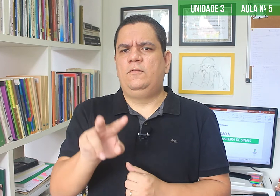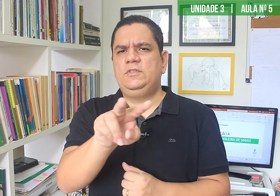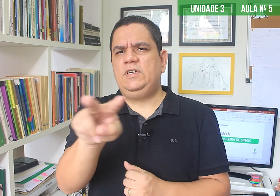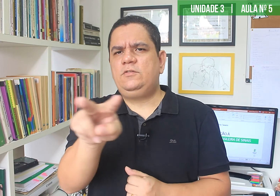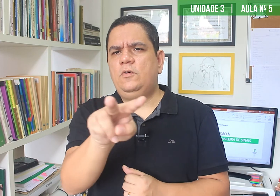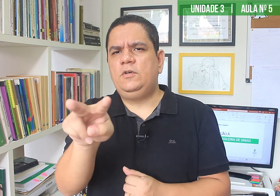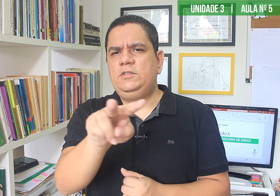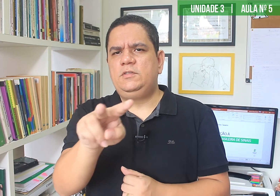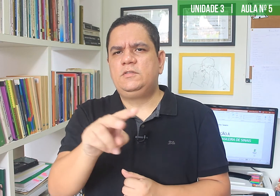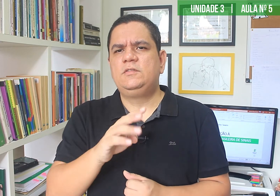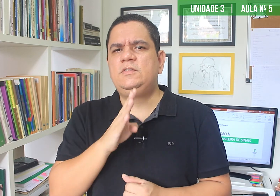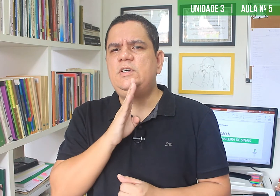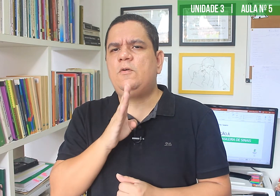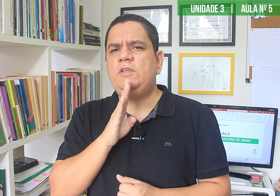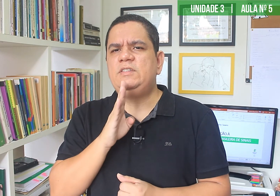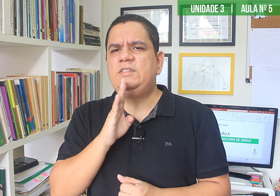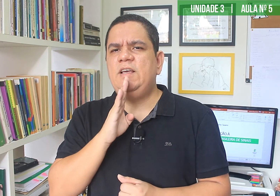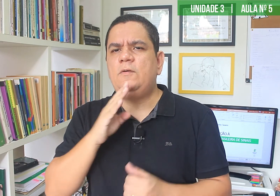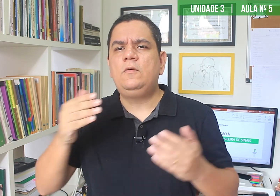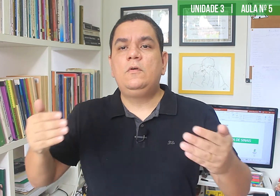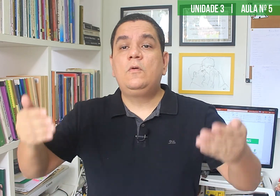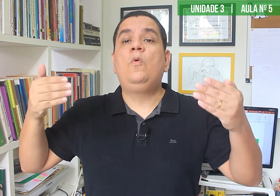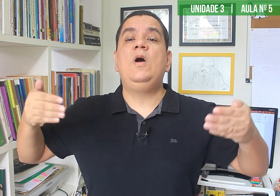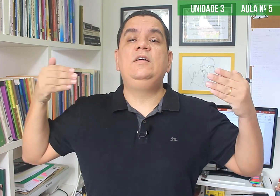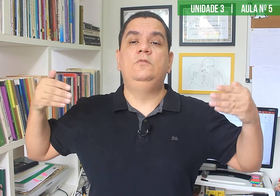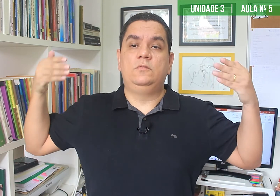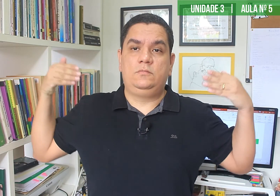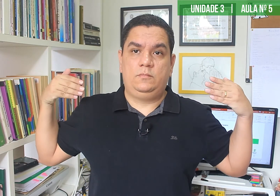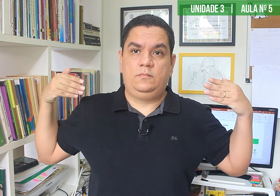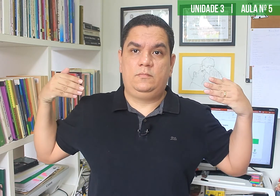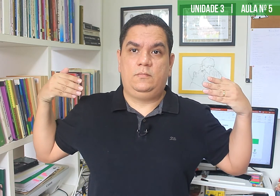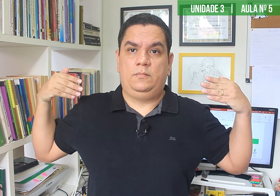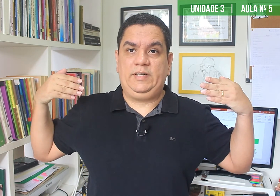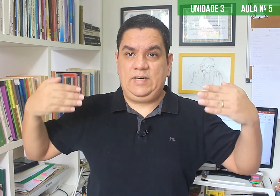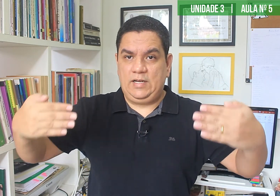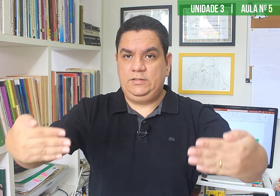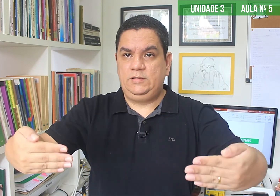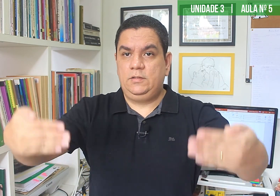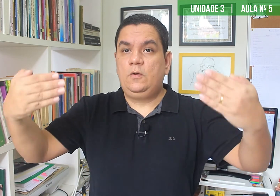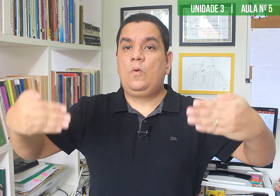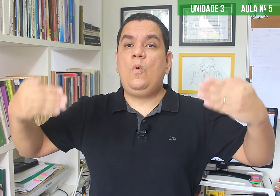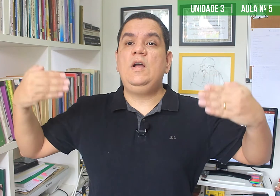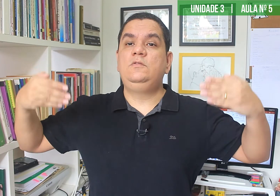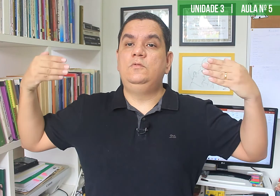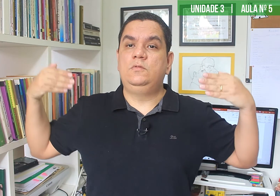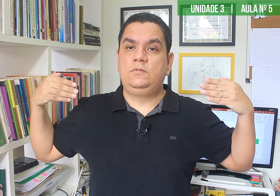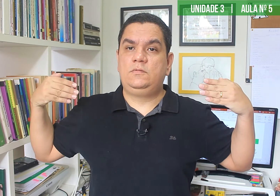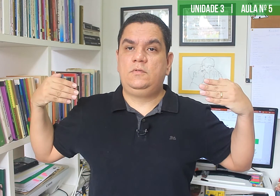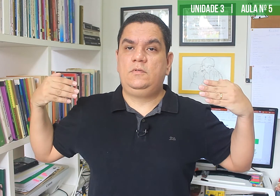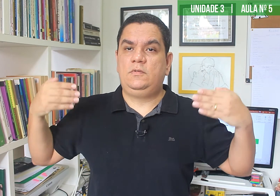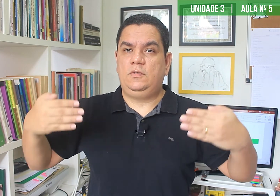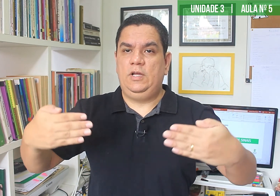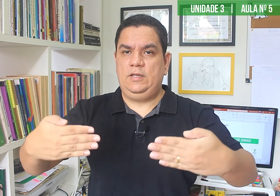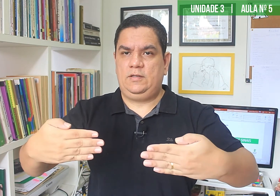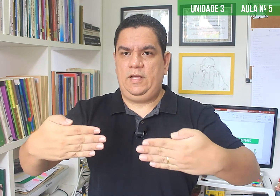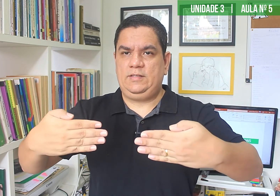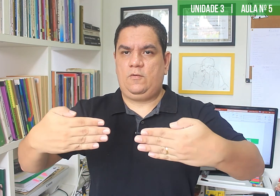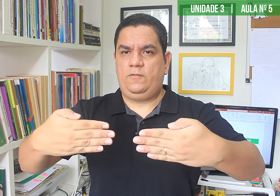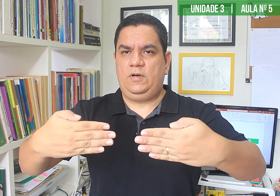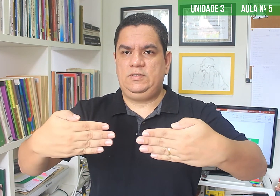vocês dois se conheceram quando? Para trás. Quando? Essa configuração